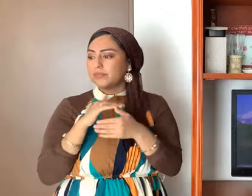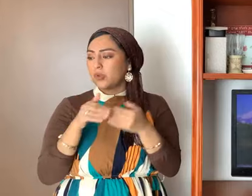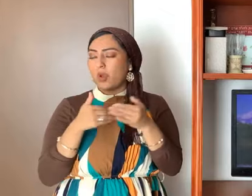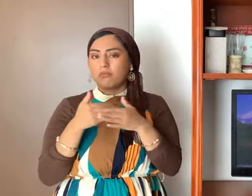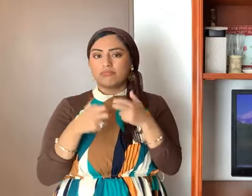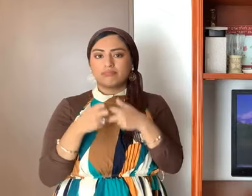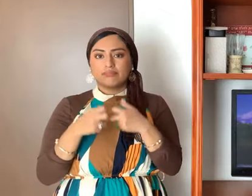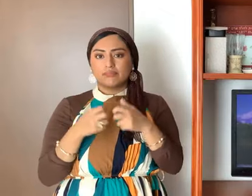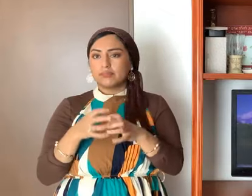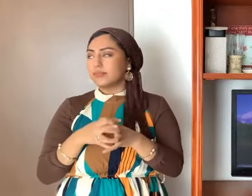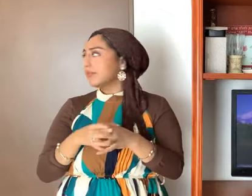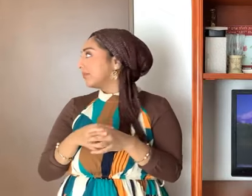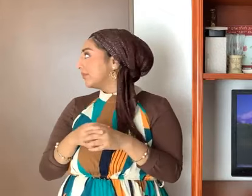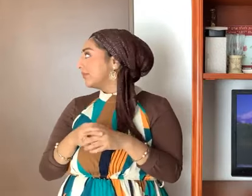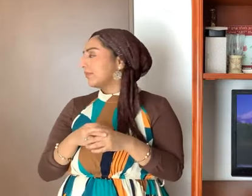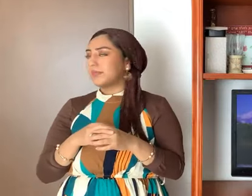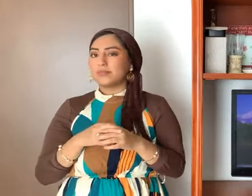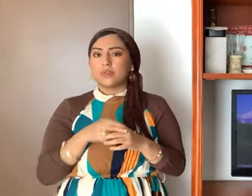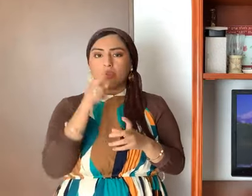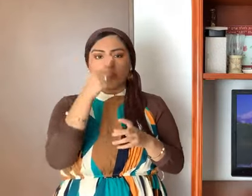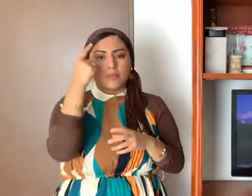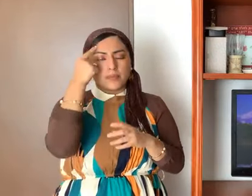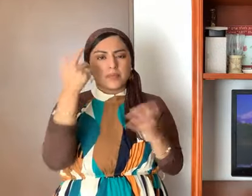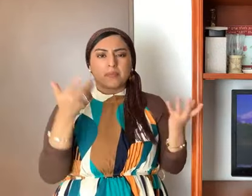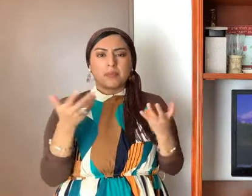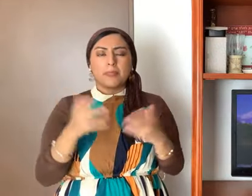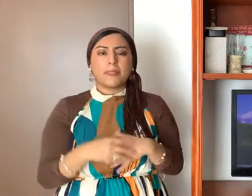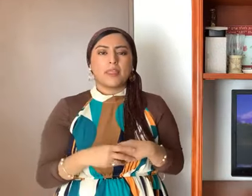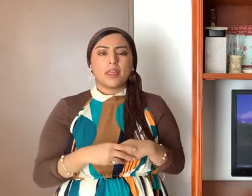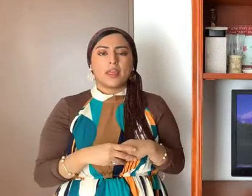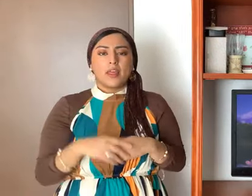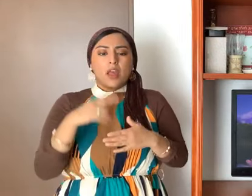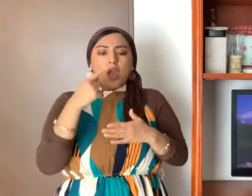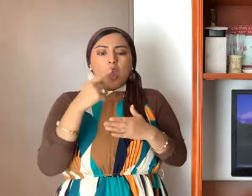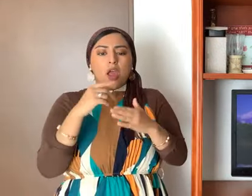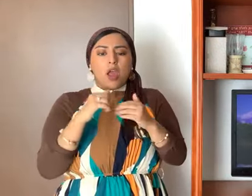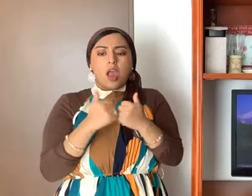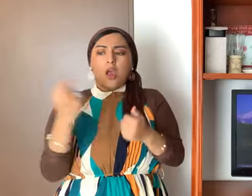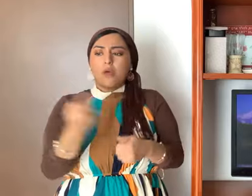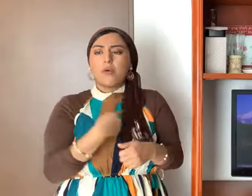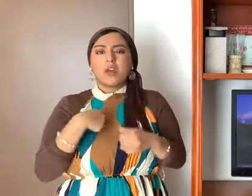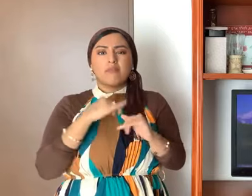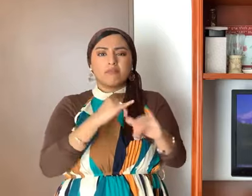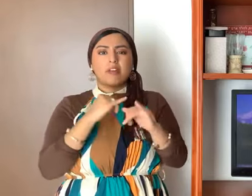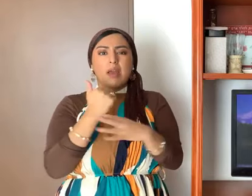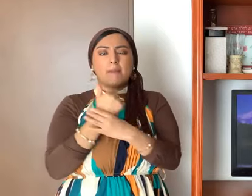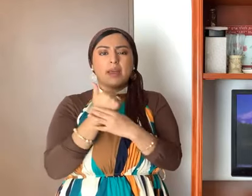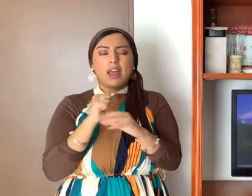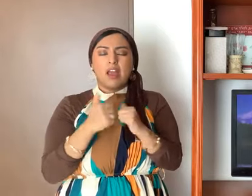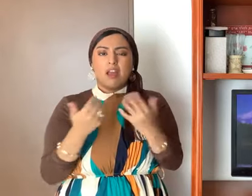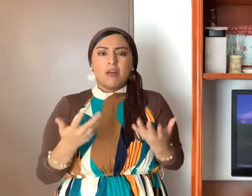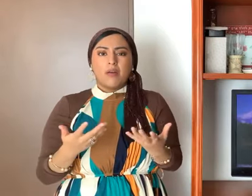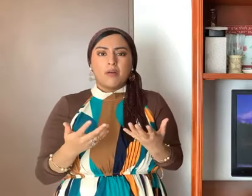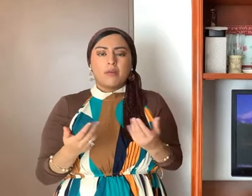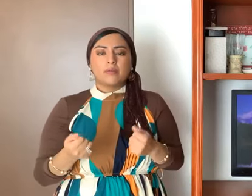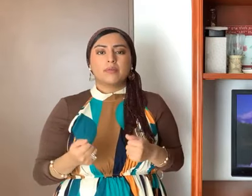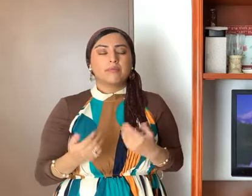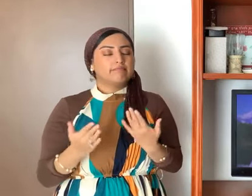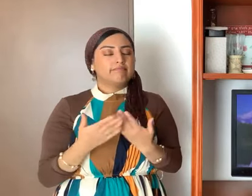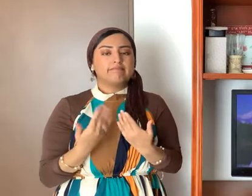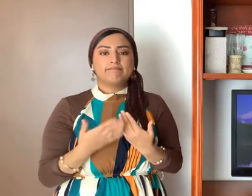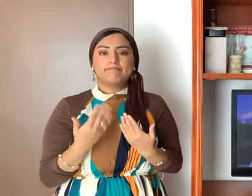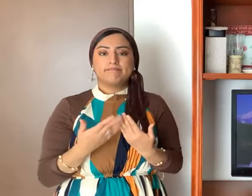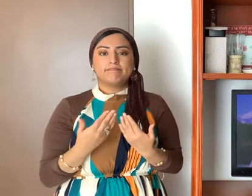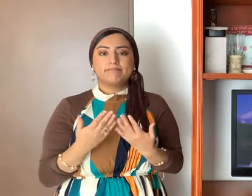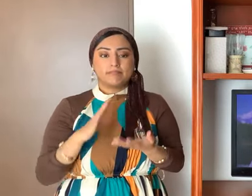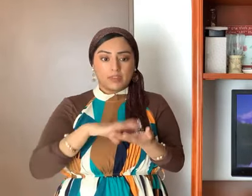después también habría de pasar? ¿Se han preguntado? ¿Cómo poder tenerlo nosotros eso en nuestras vidas? Muy fácil,